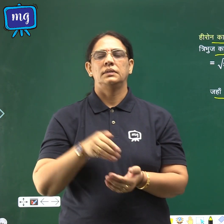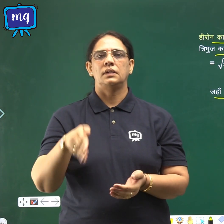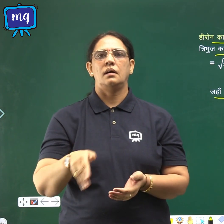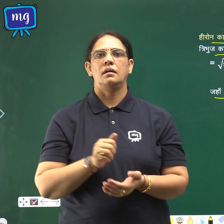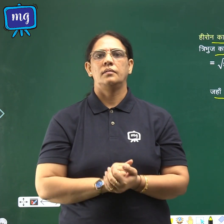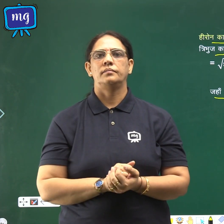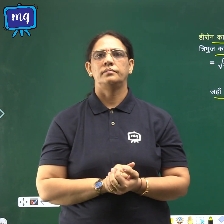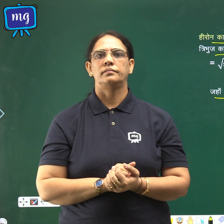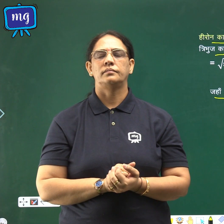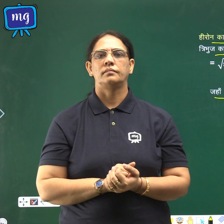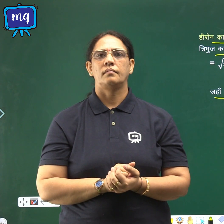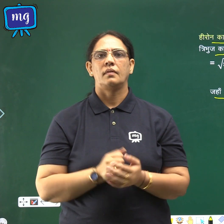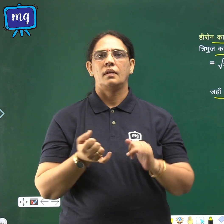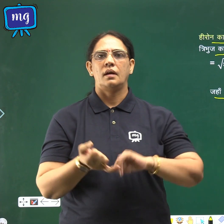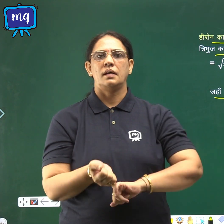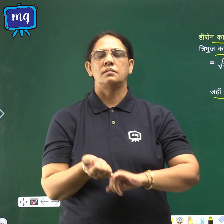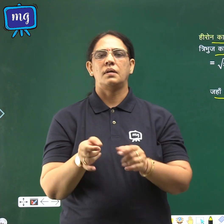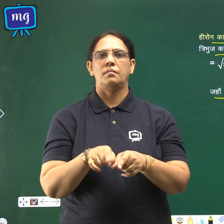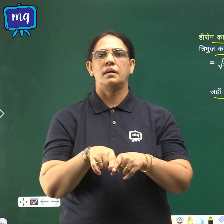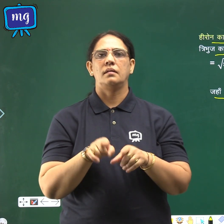जहां S बराबर